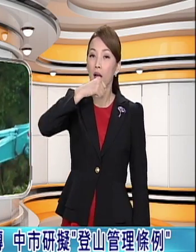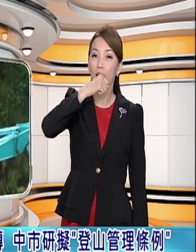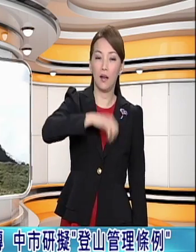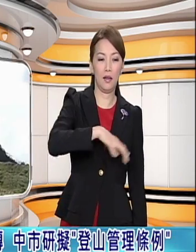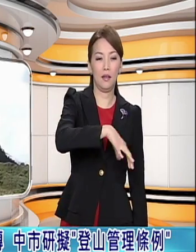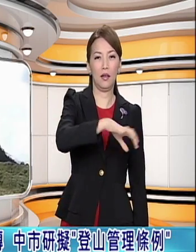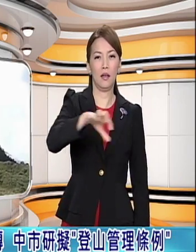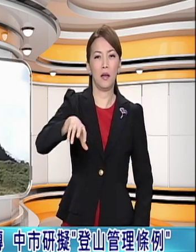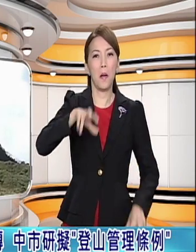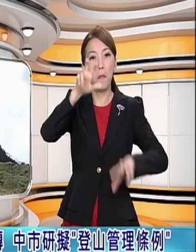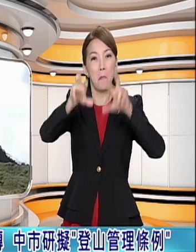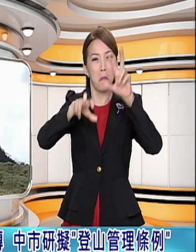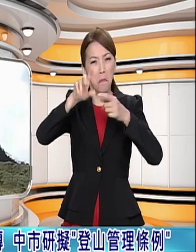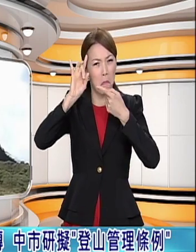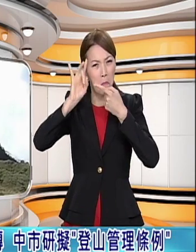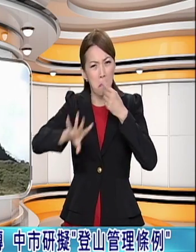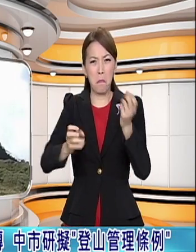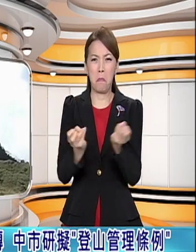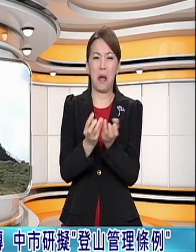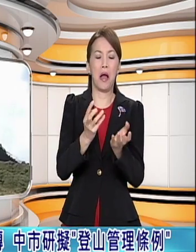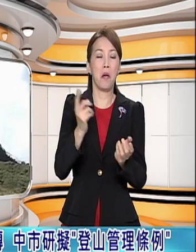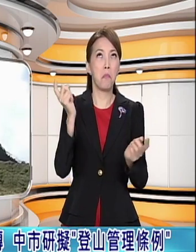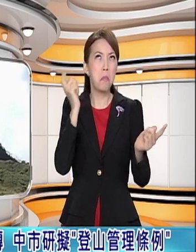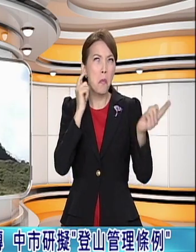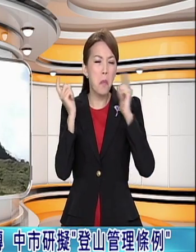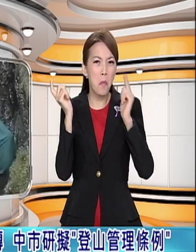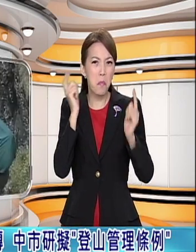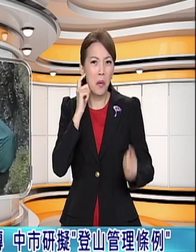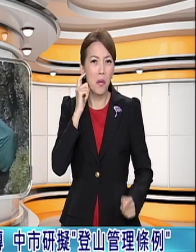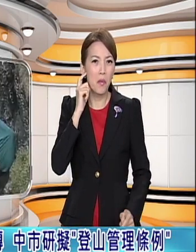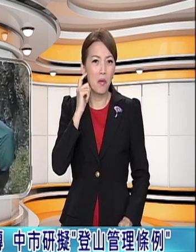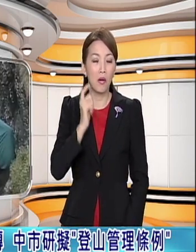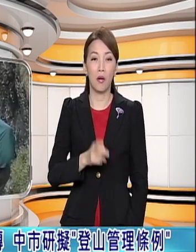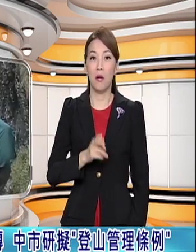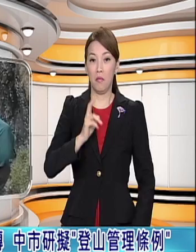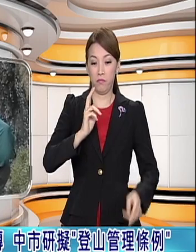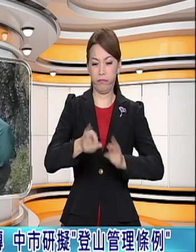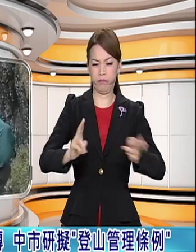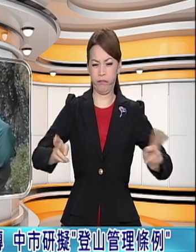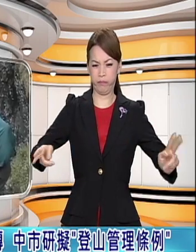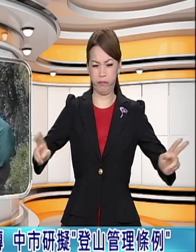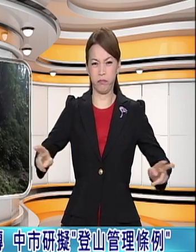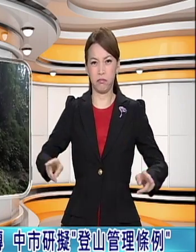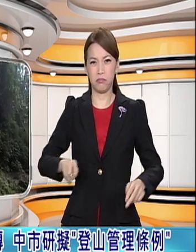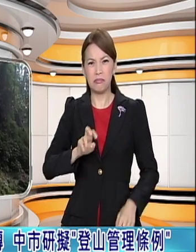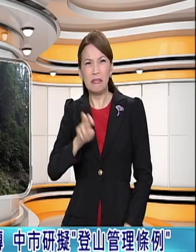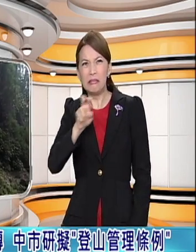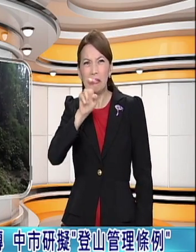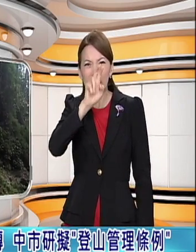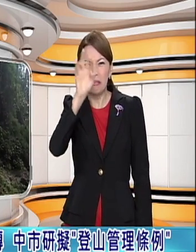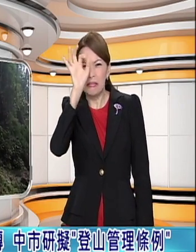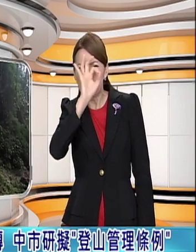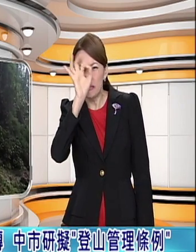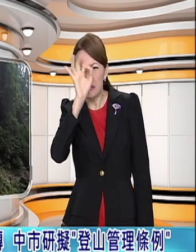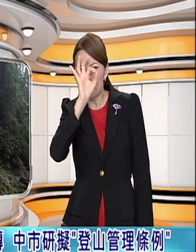台湾各地的山难意外频传，不但要动员大批的救难人员上山抢